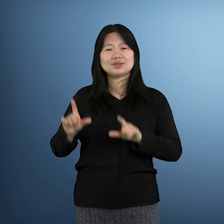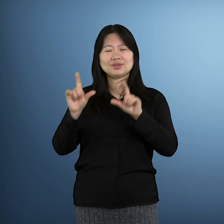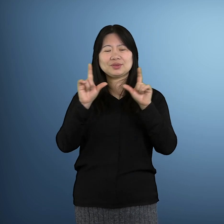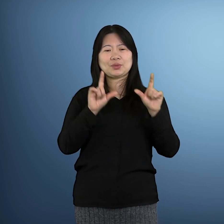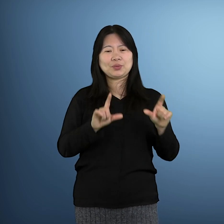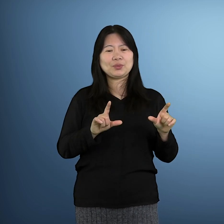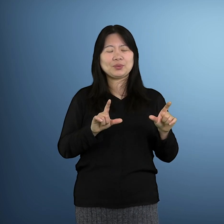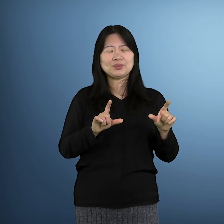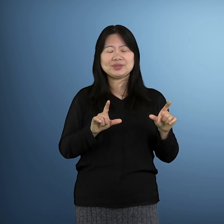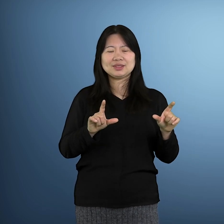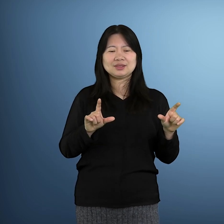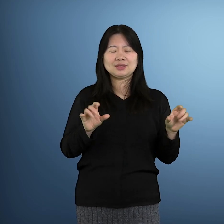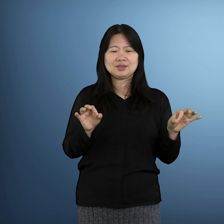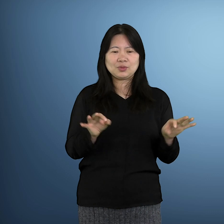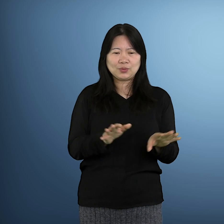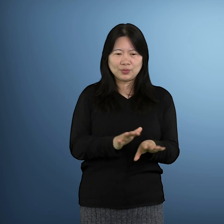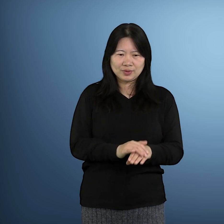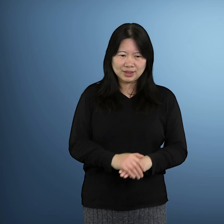무뎌지고